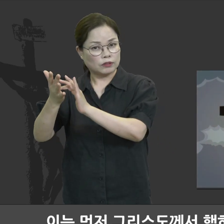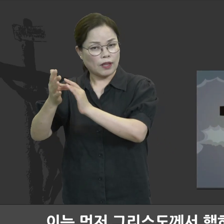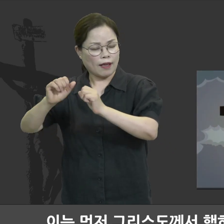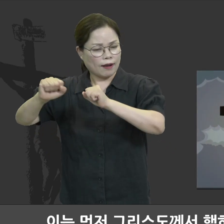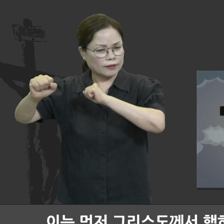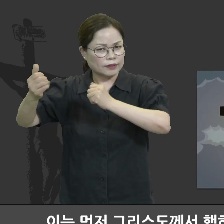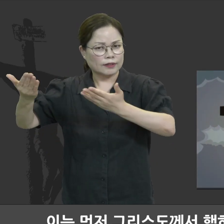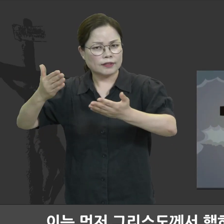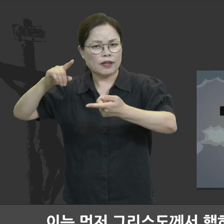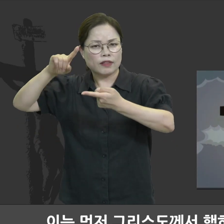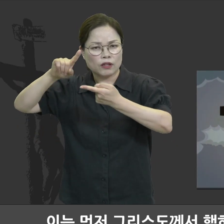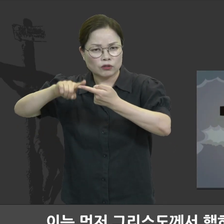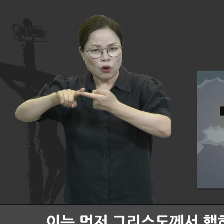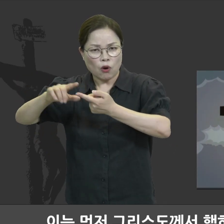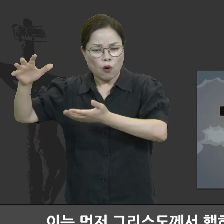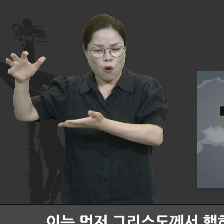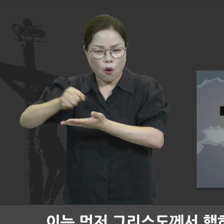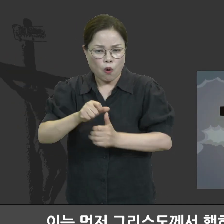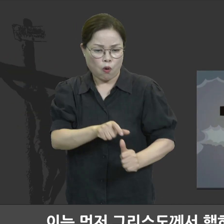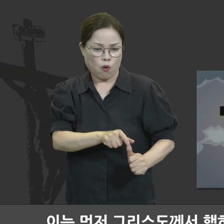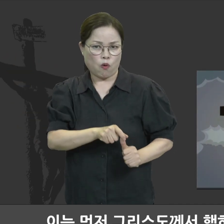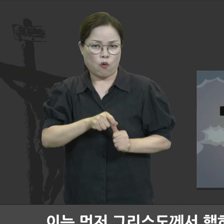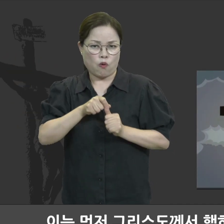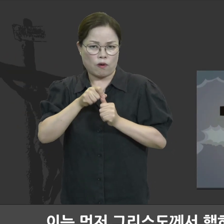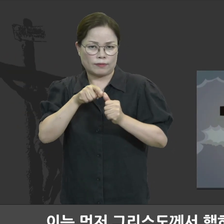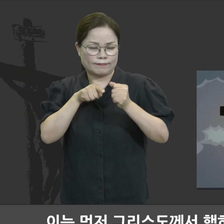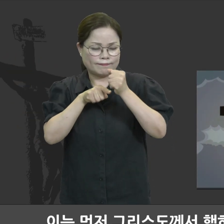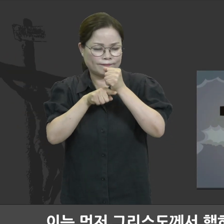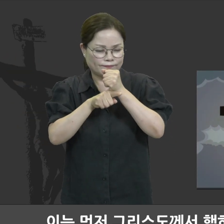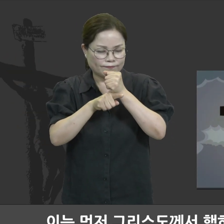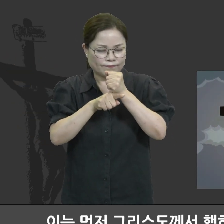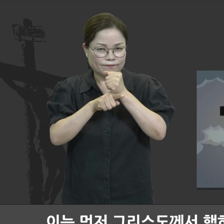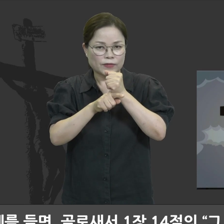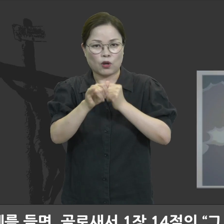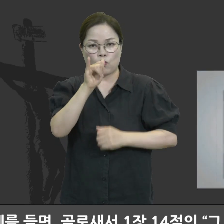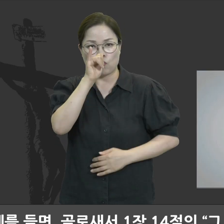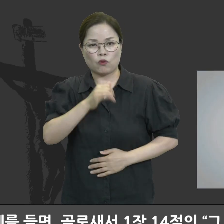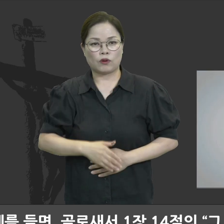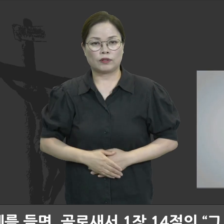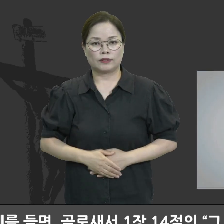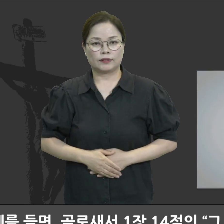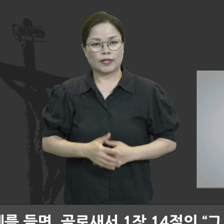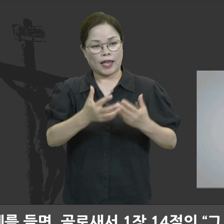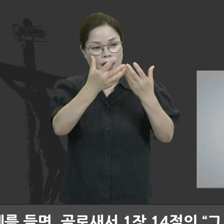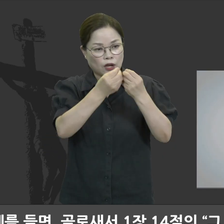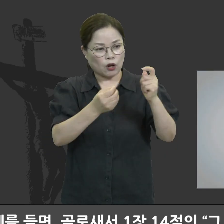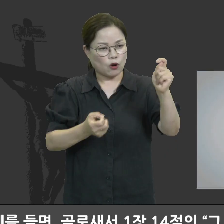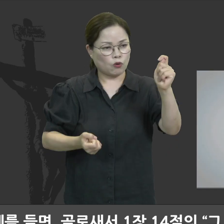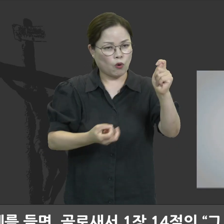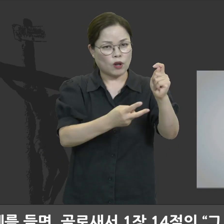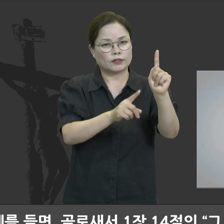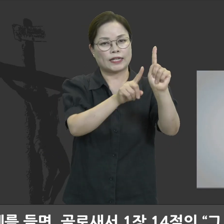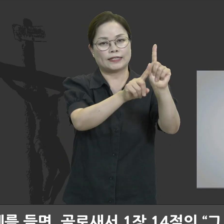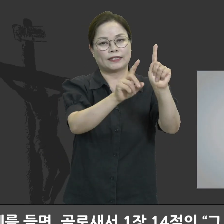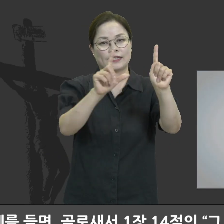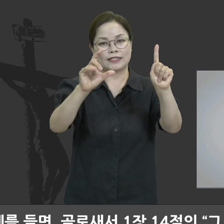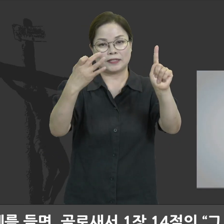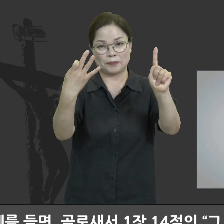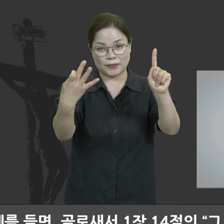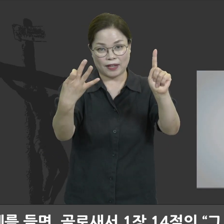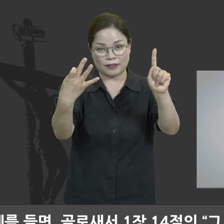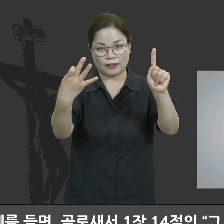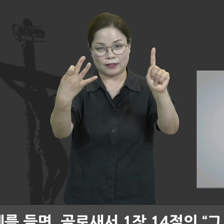그리스도께서 행하신 일을 통해서 얻게 되는 구원을 의미하는 표현으로 예를 들면 골로새서 1장